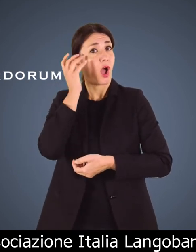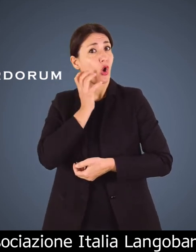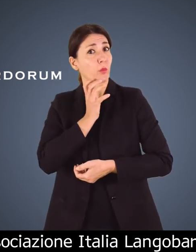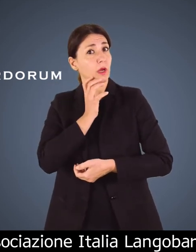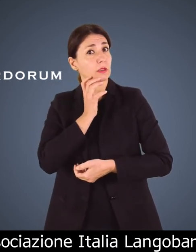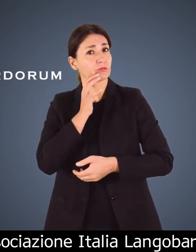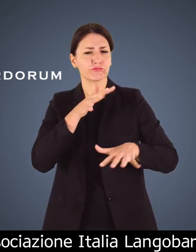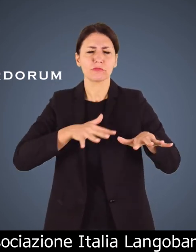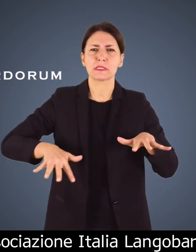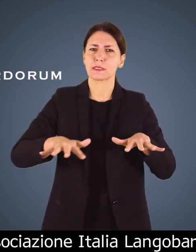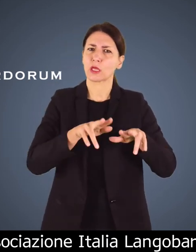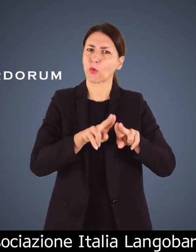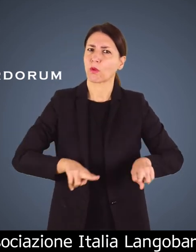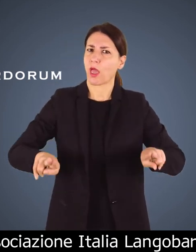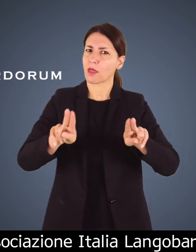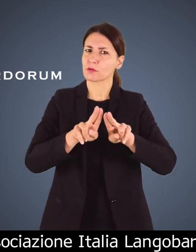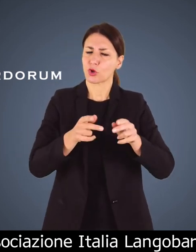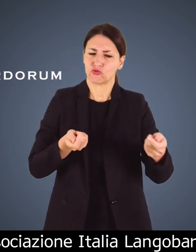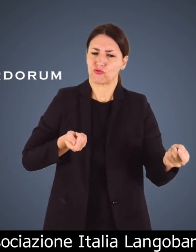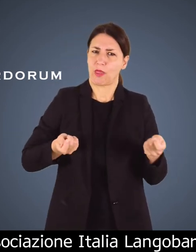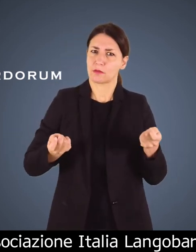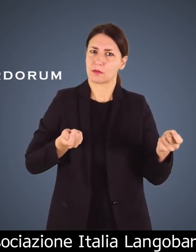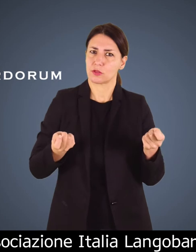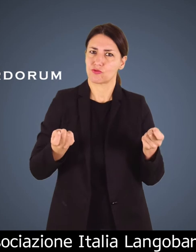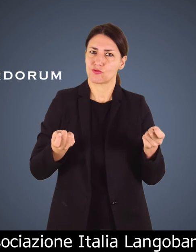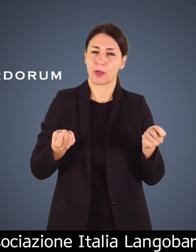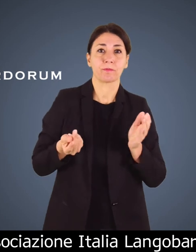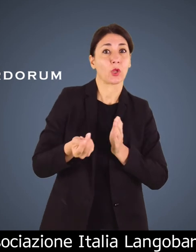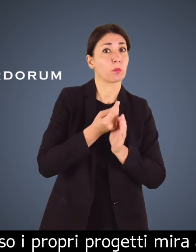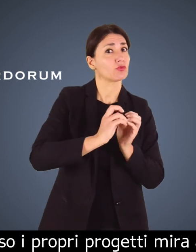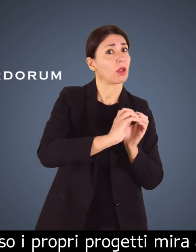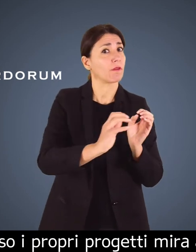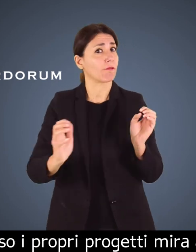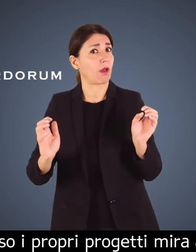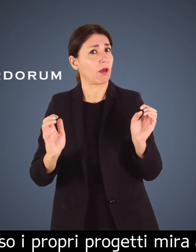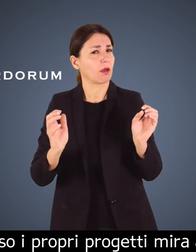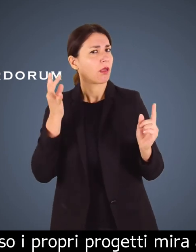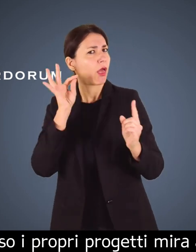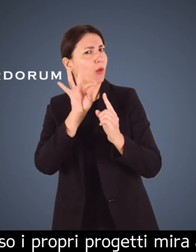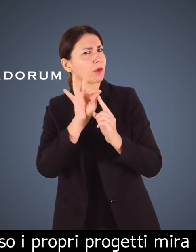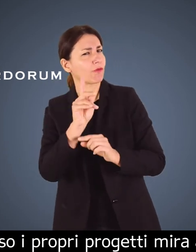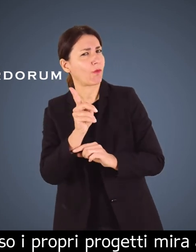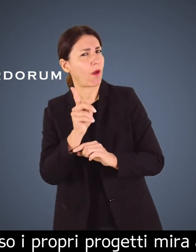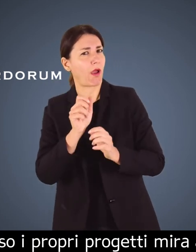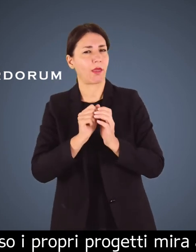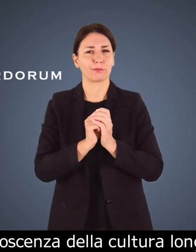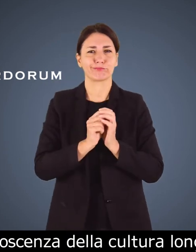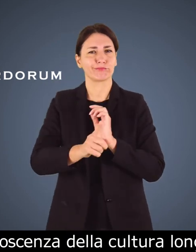gestisce il sito unesco e attraverso i propri progetti mira a diffondere la